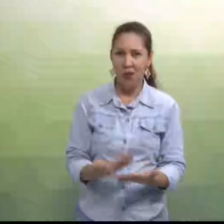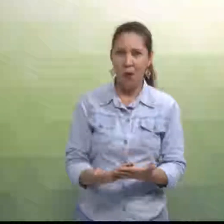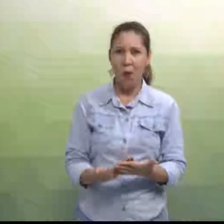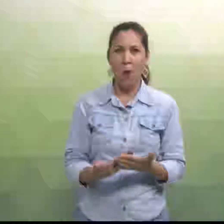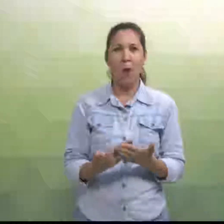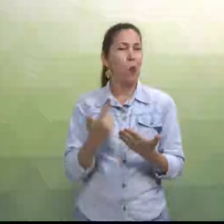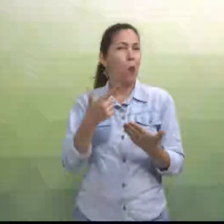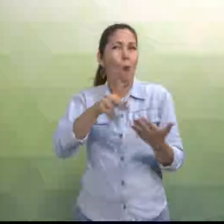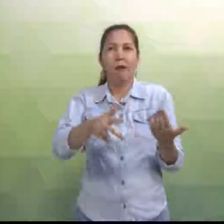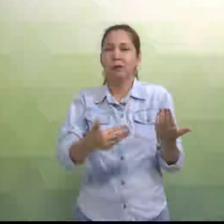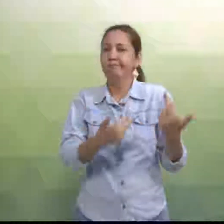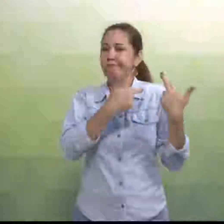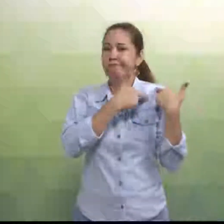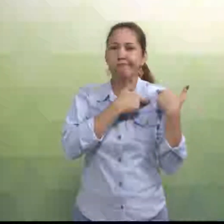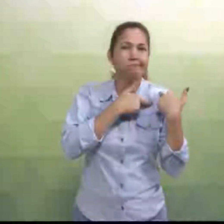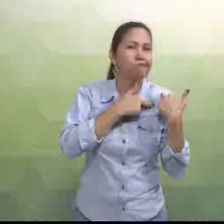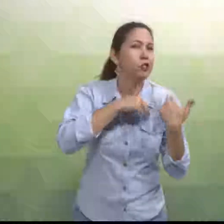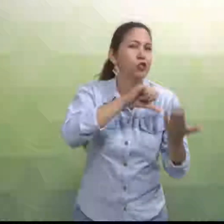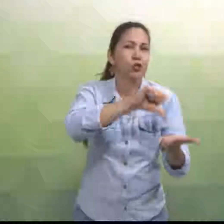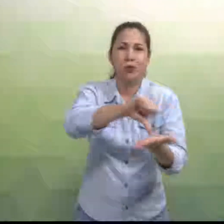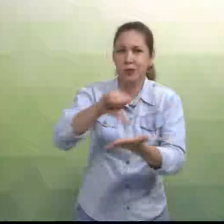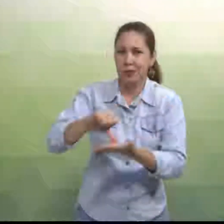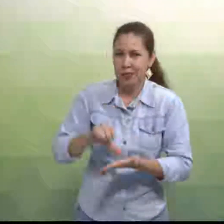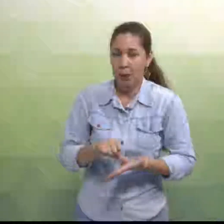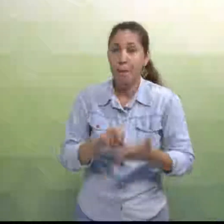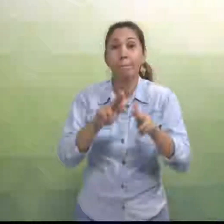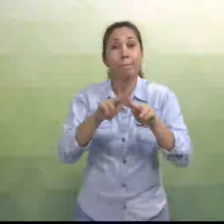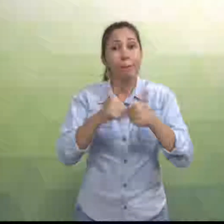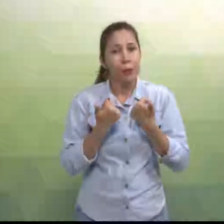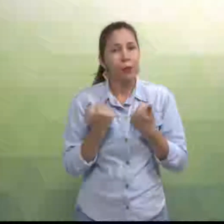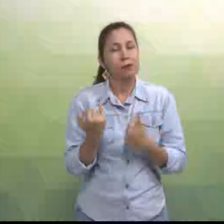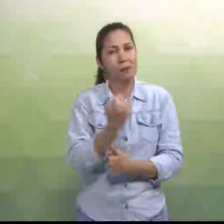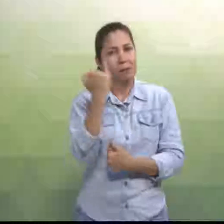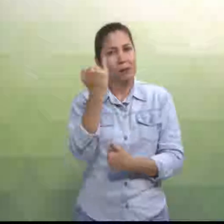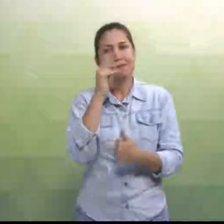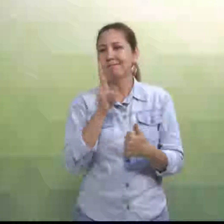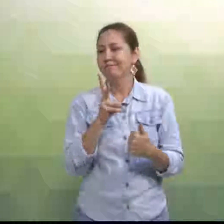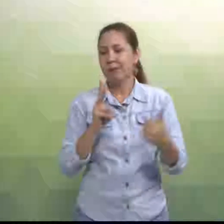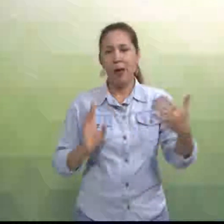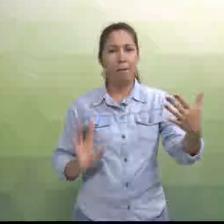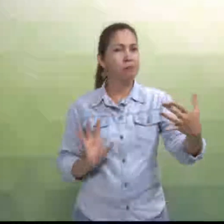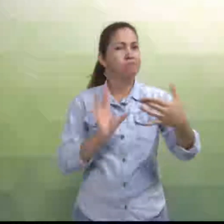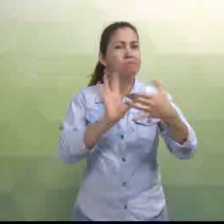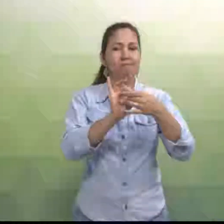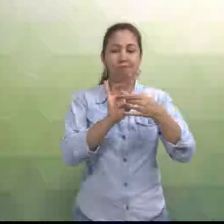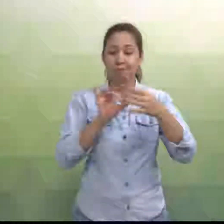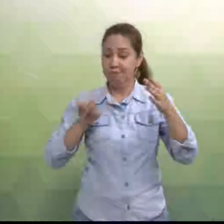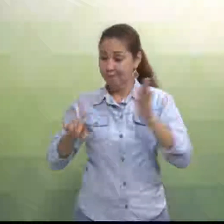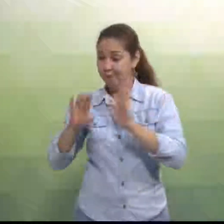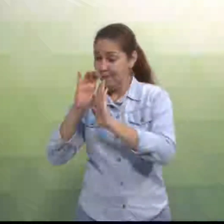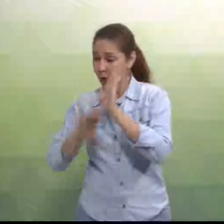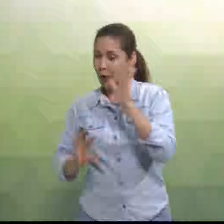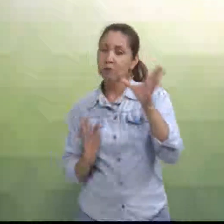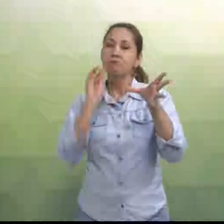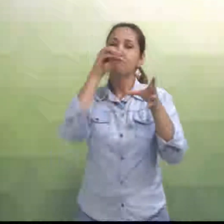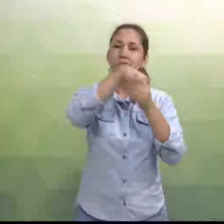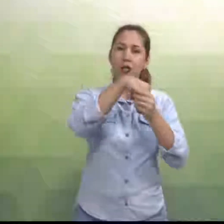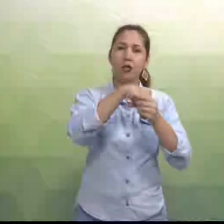da escola o ensino da língua de sinais. Então é importante esses documentos, o currículo e o PPP,